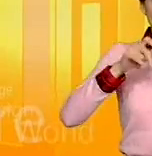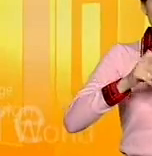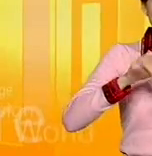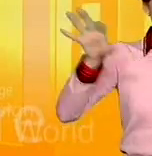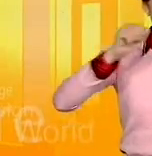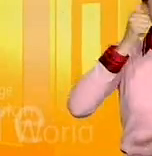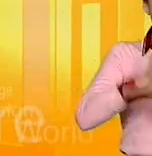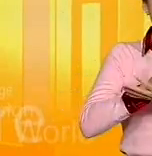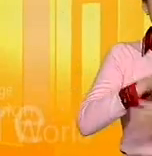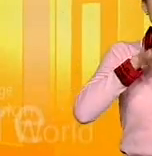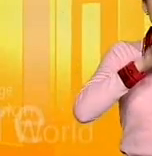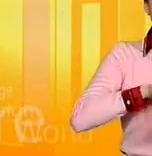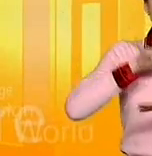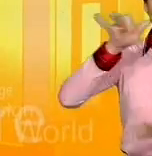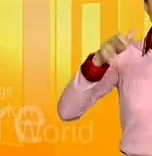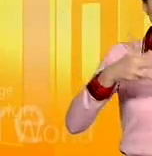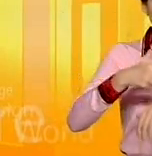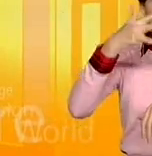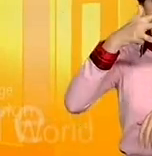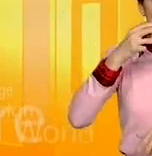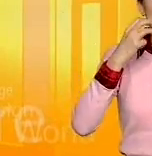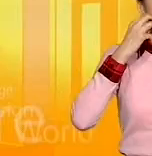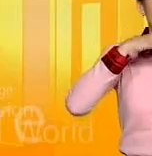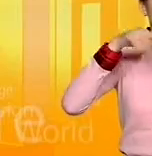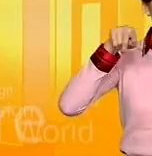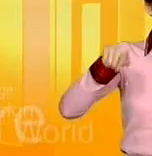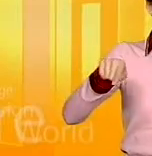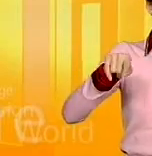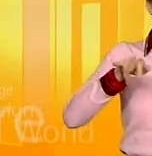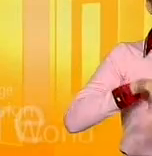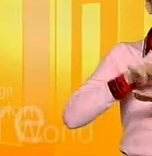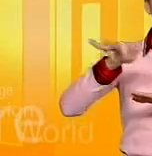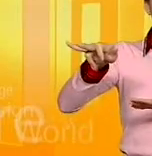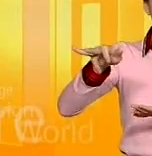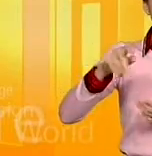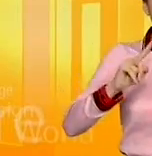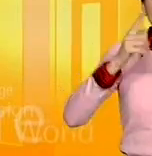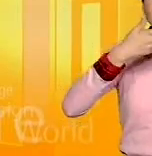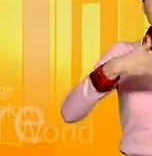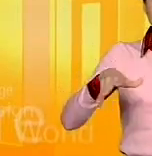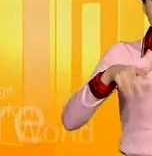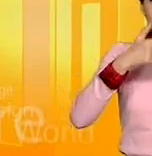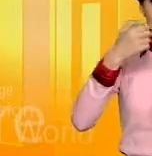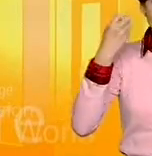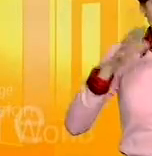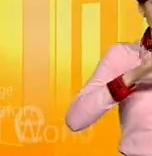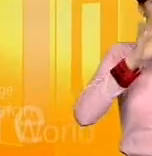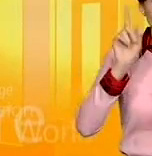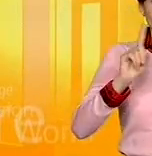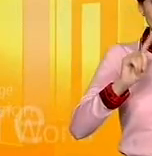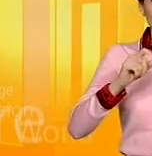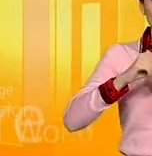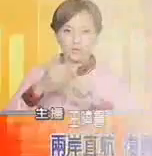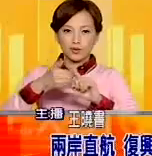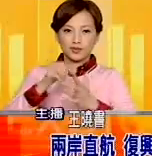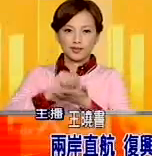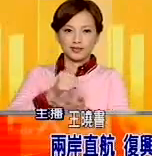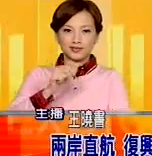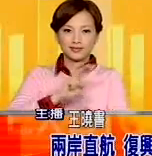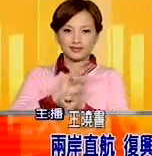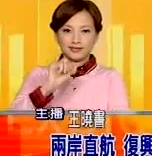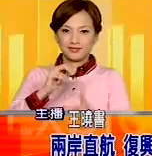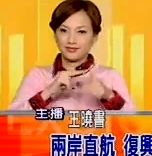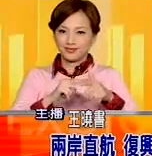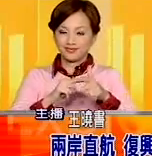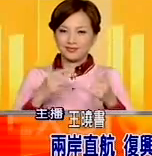复兴航空拔得每日包机头筹，8点由松山机场飞往上海。现场的最新情形，我们现在就连